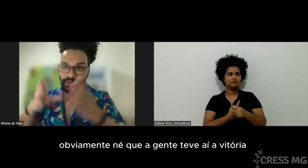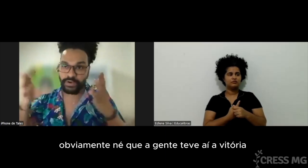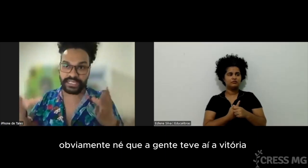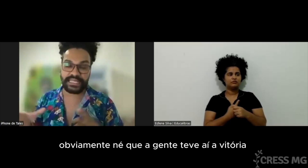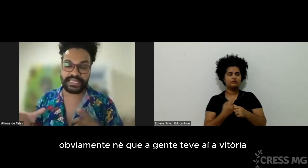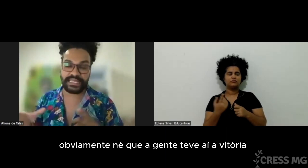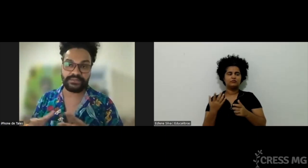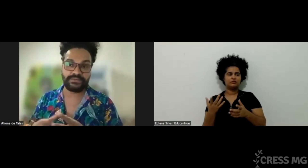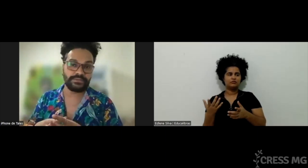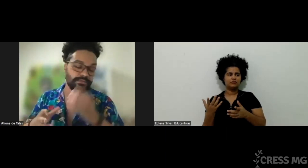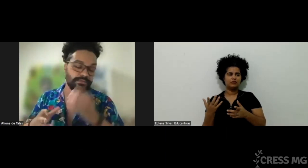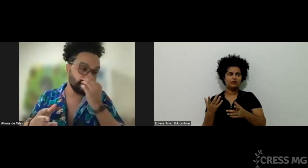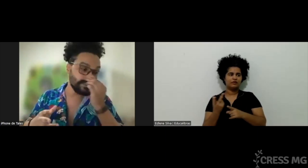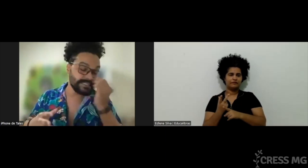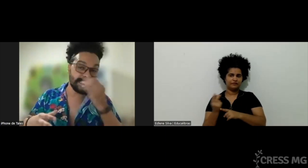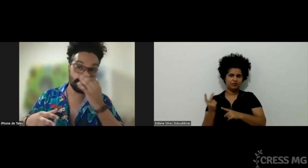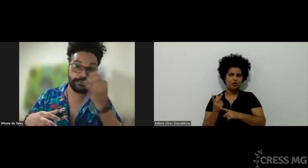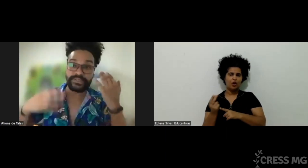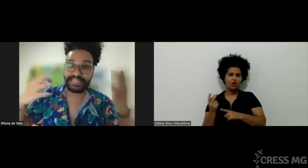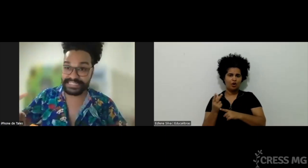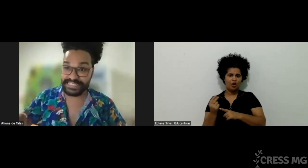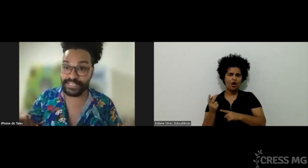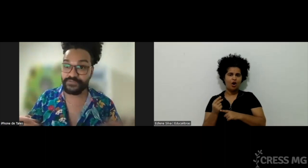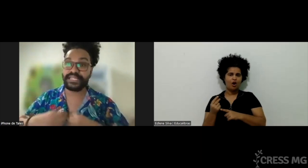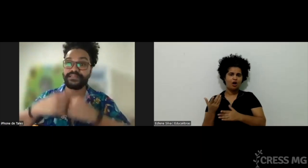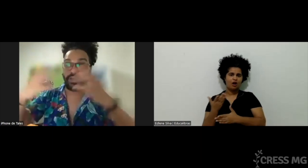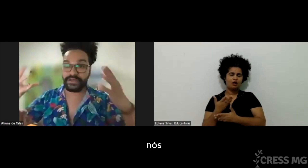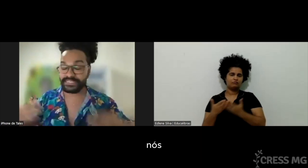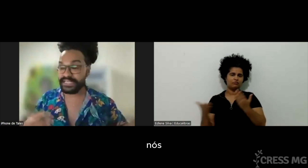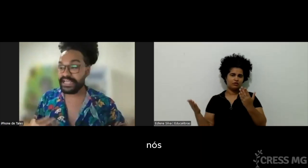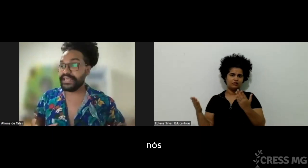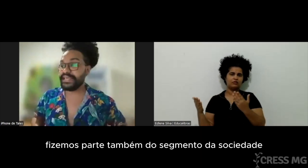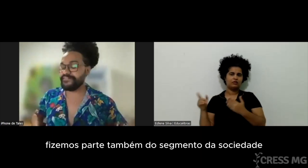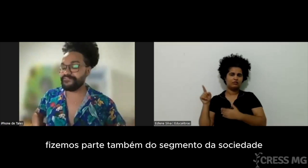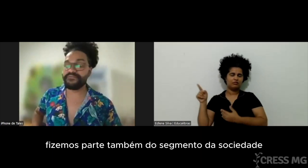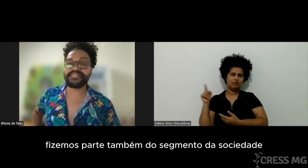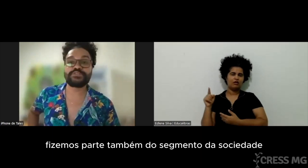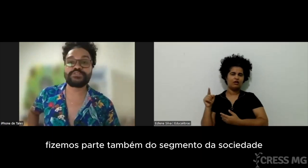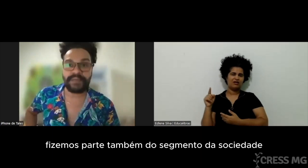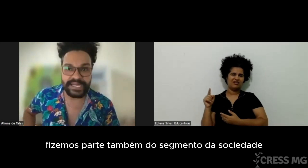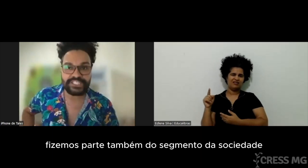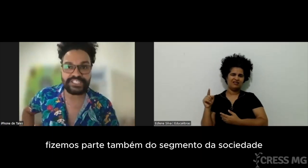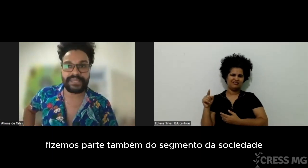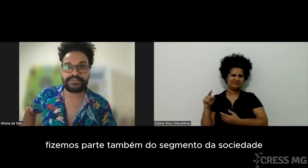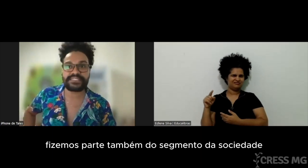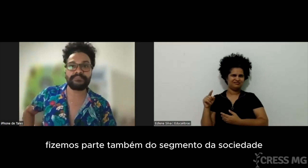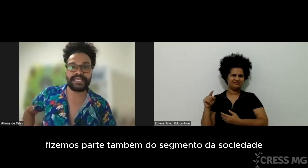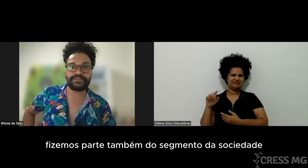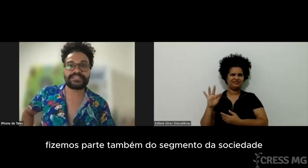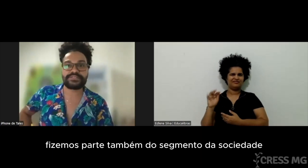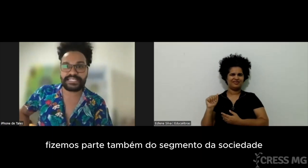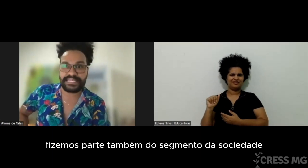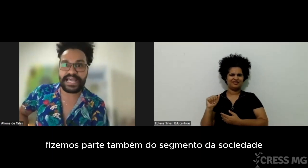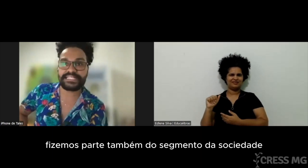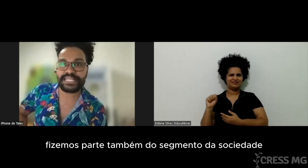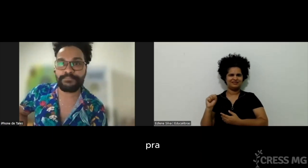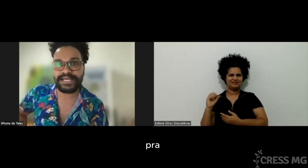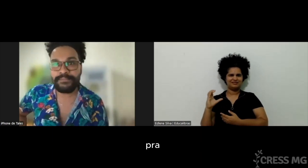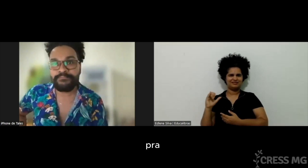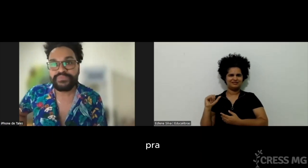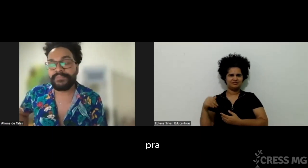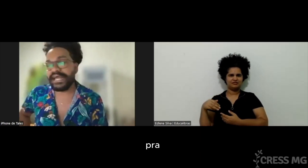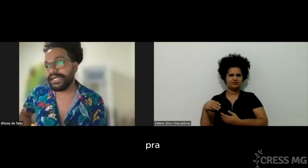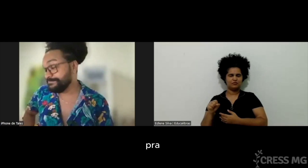aí a vitória, né, do Luiz Inácio Lula da Silva, né, nós, enfim, fizemos parte também do segmento da sociedade,